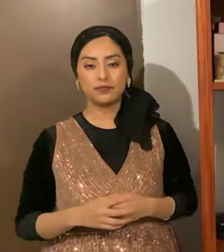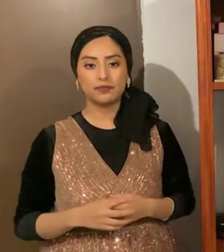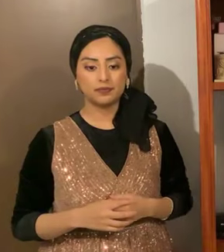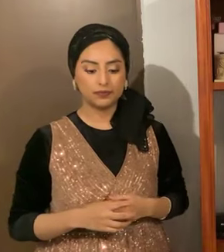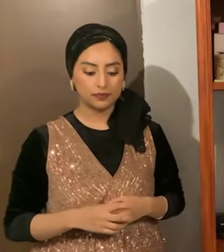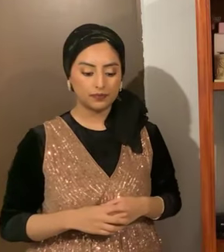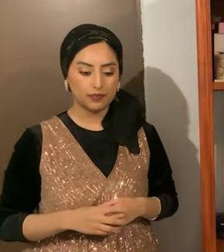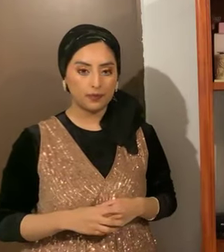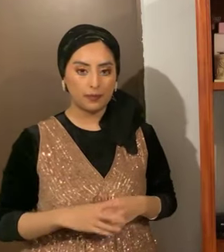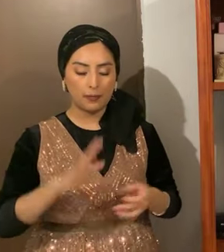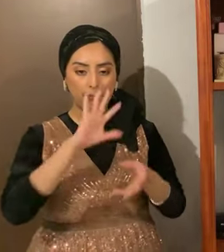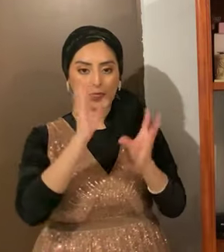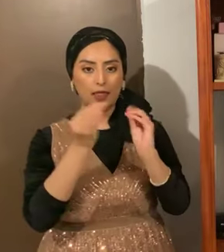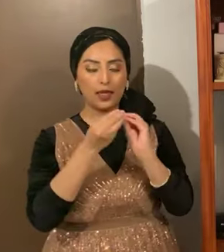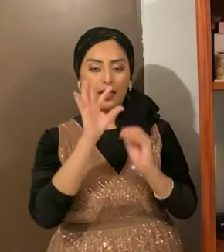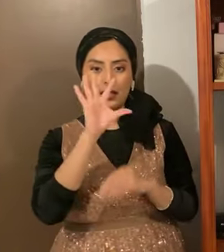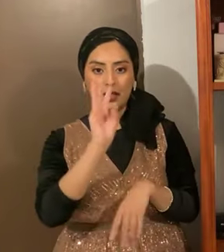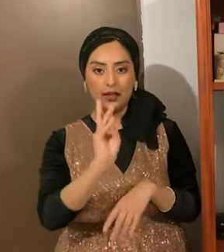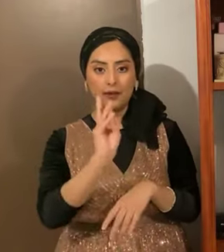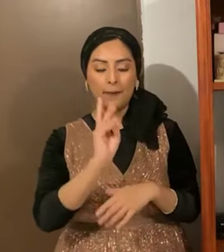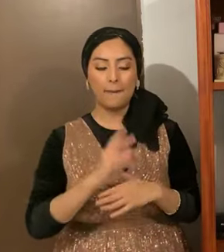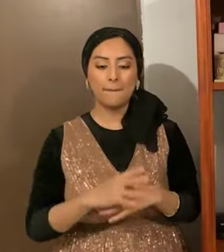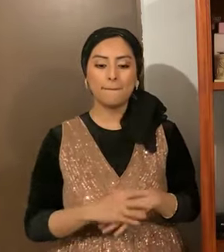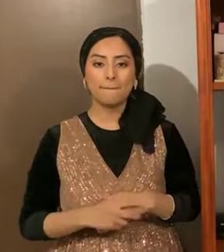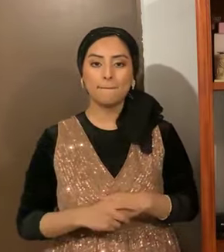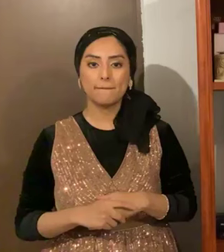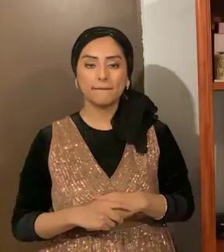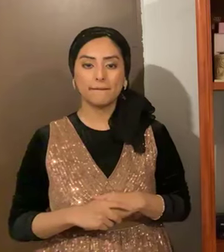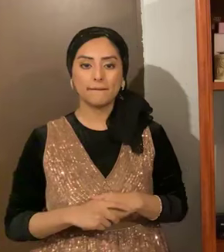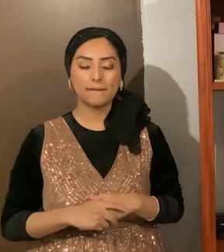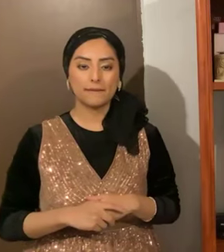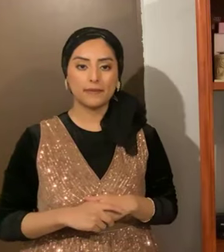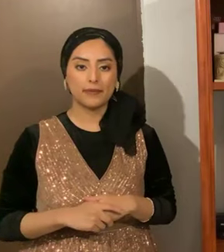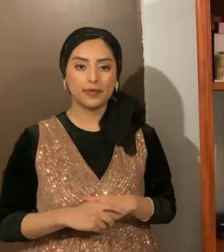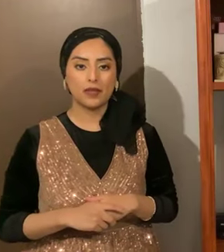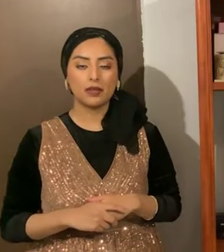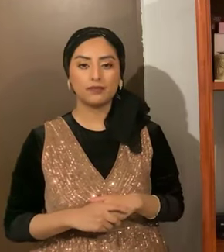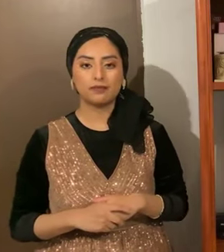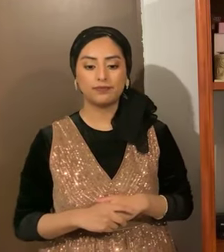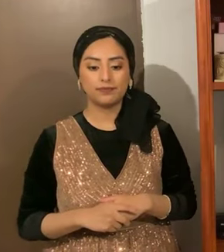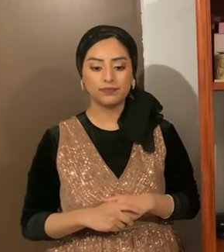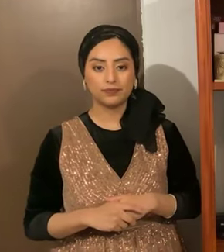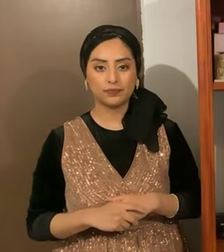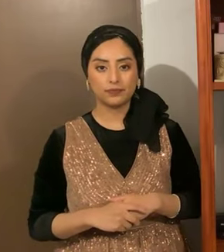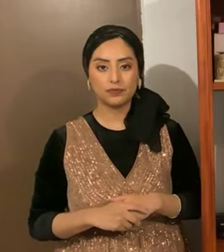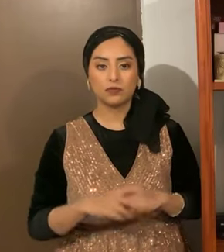sumé. Son 6 eclipses. Cosa rara,